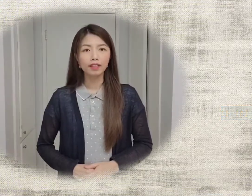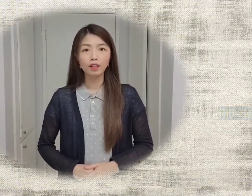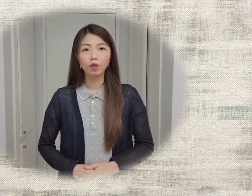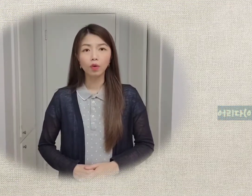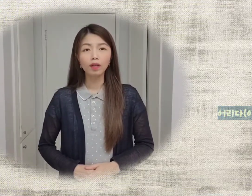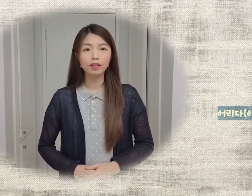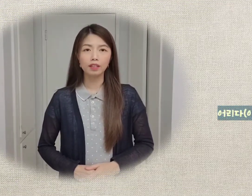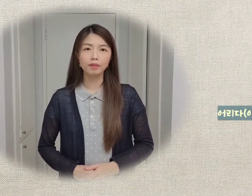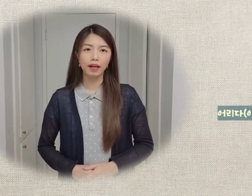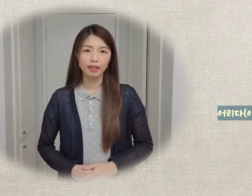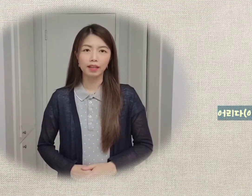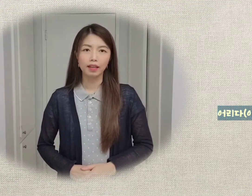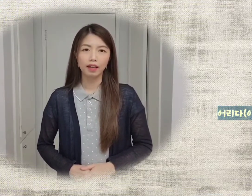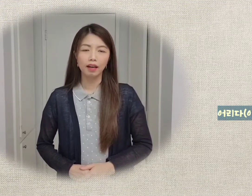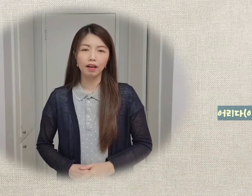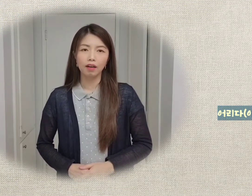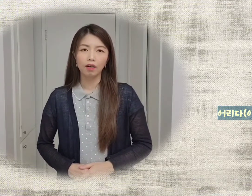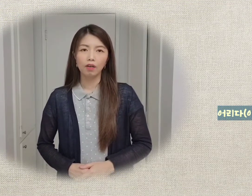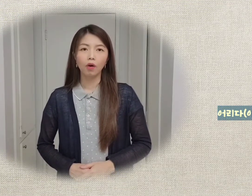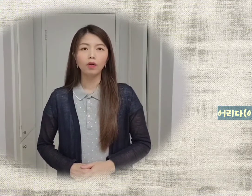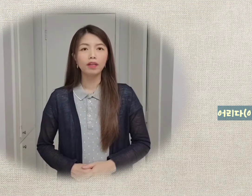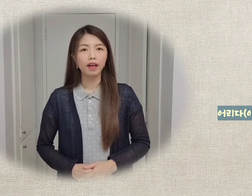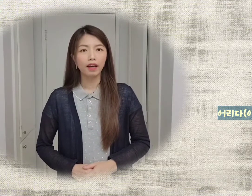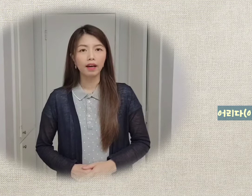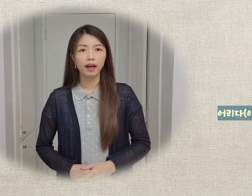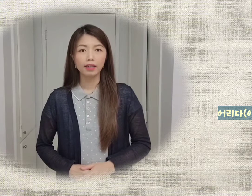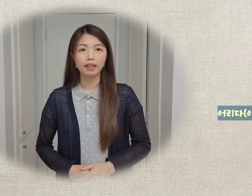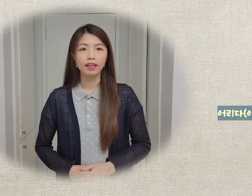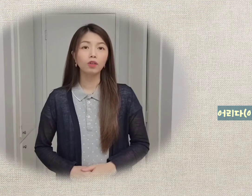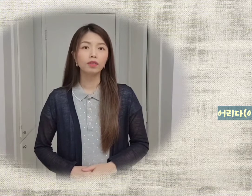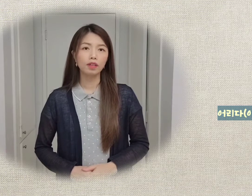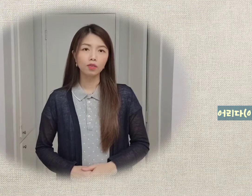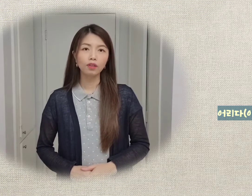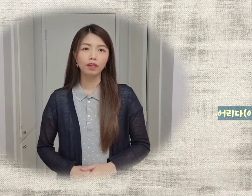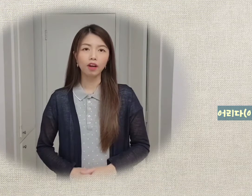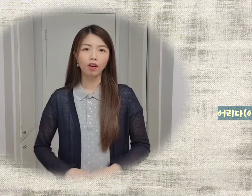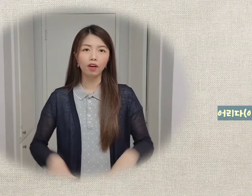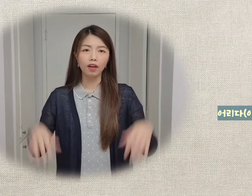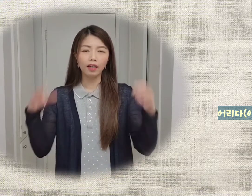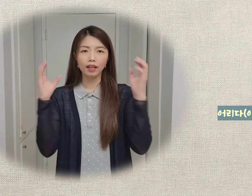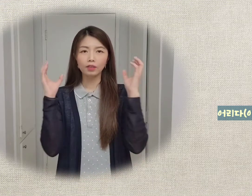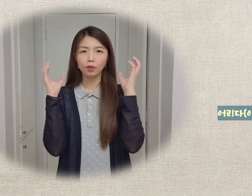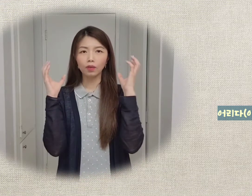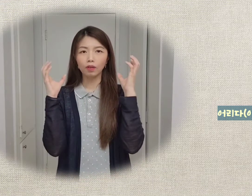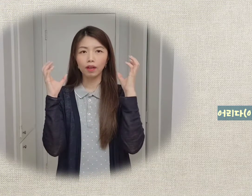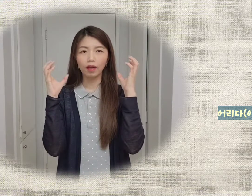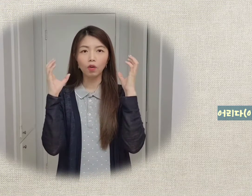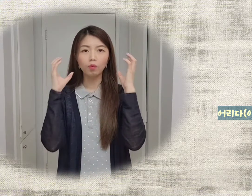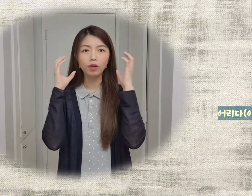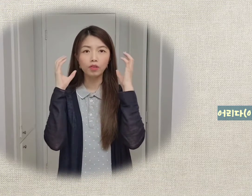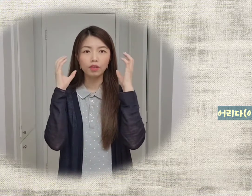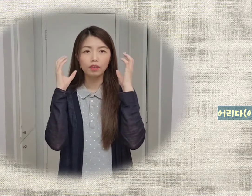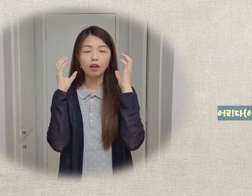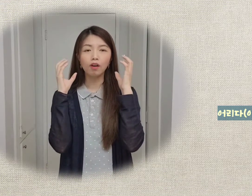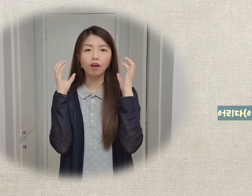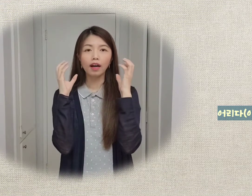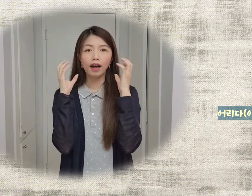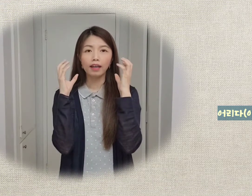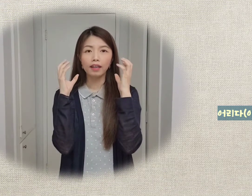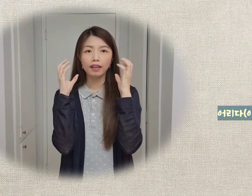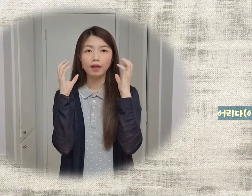어린아이 시절과 지금까지 어리다, 아기 이런 뜻의 수어는요. 양손 이렇게 오므려